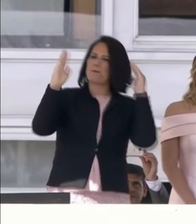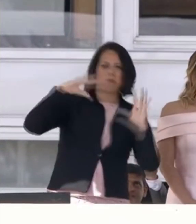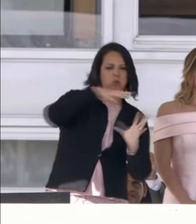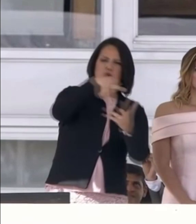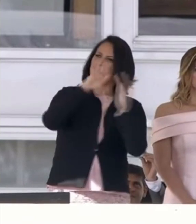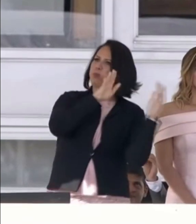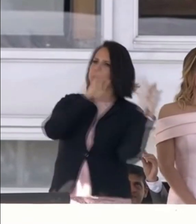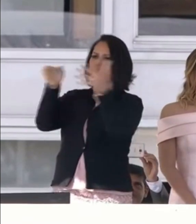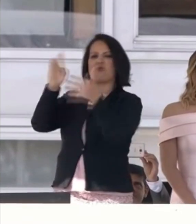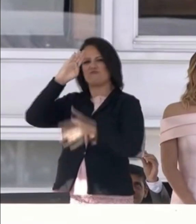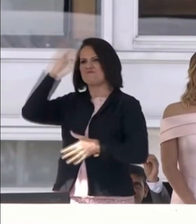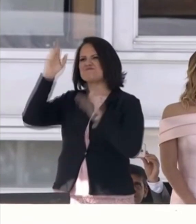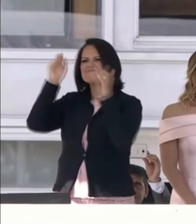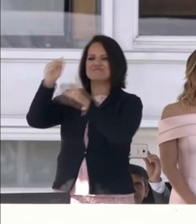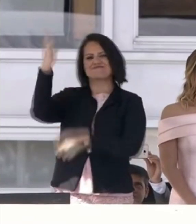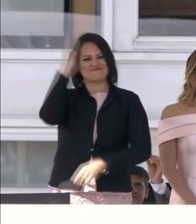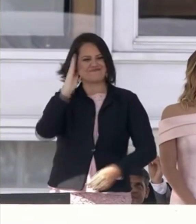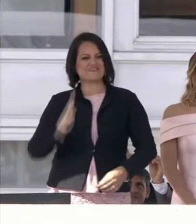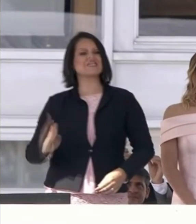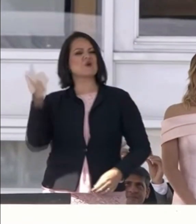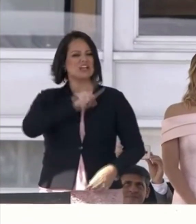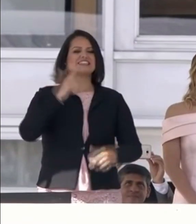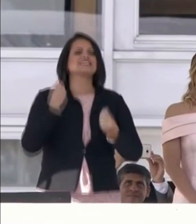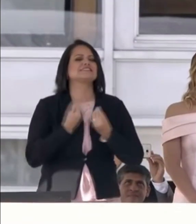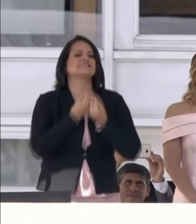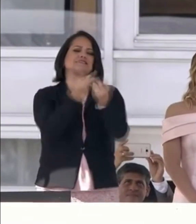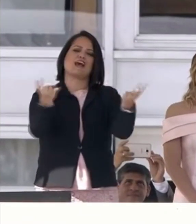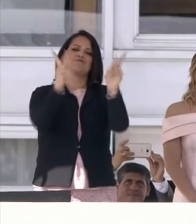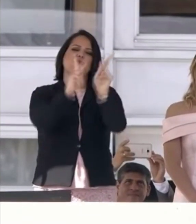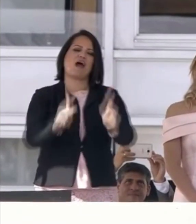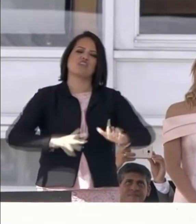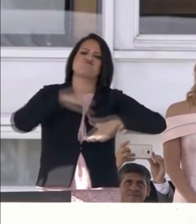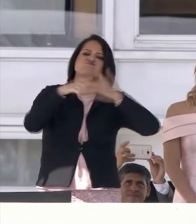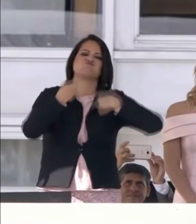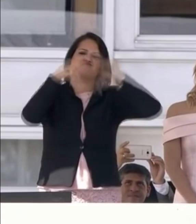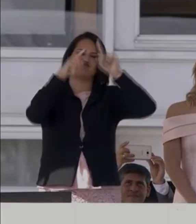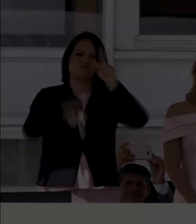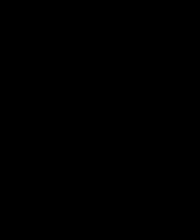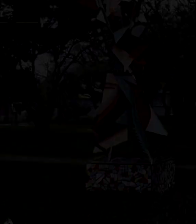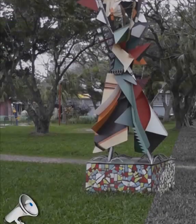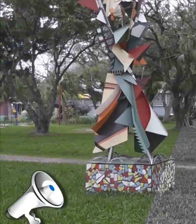mundo e trazer paz e prosperidade para o nosso povo.